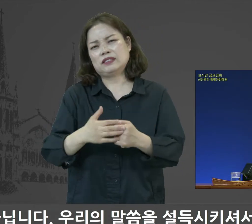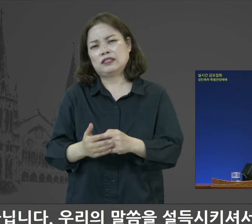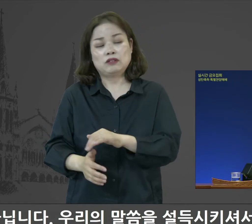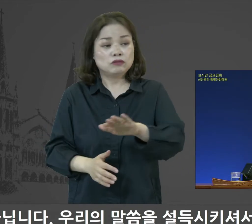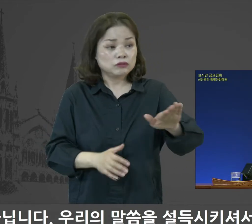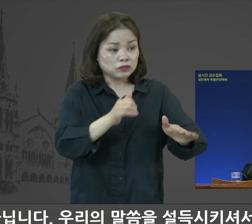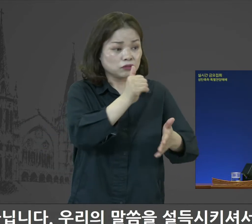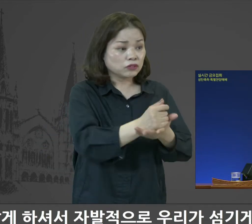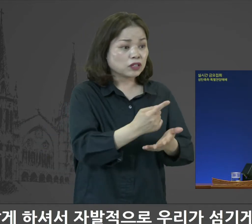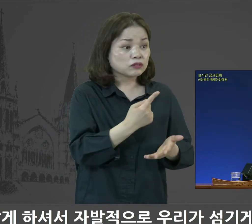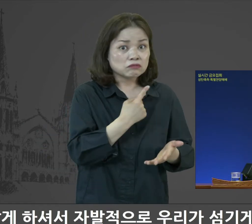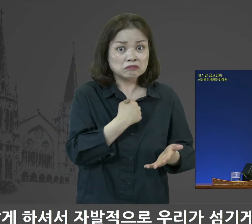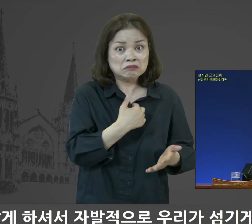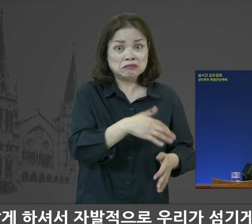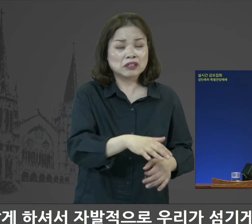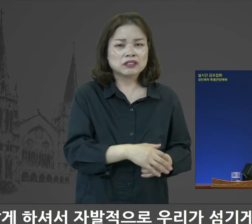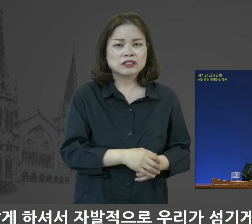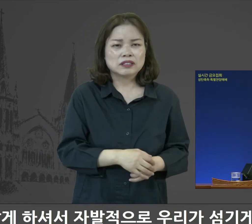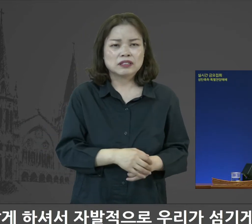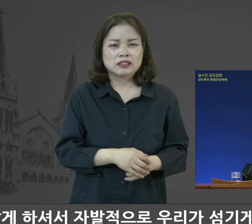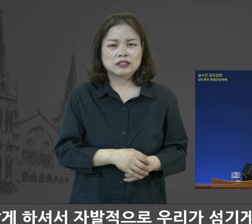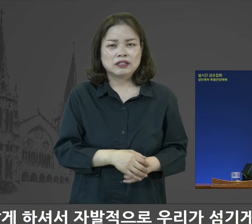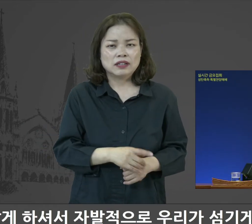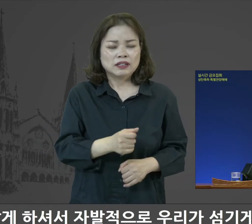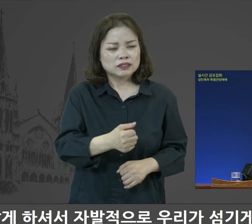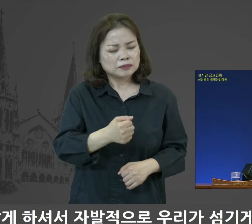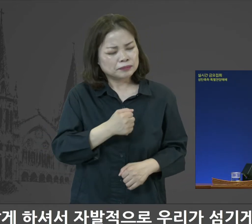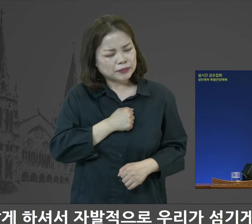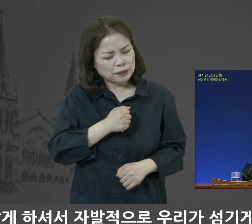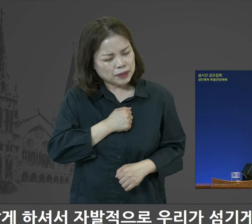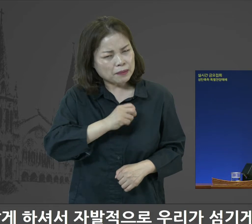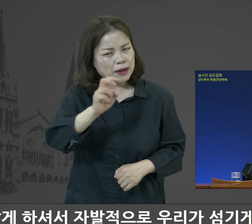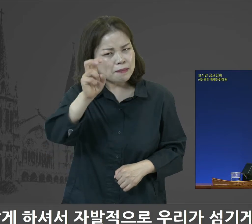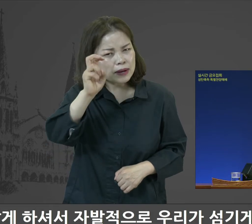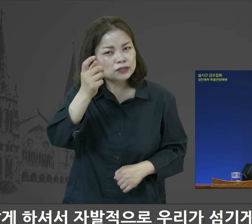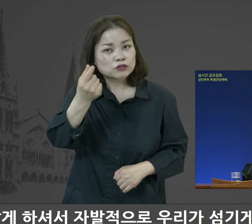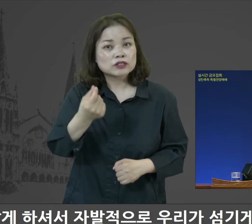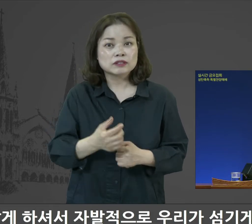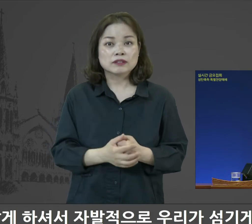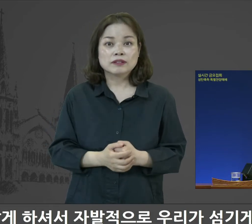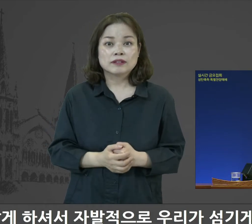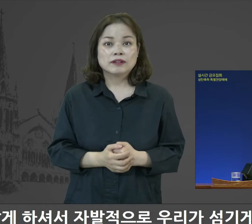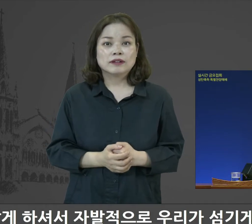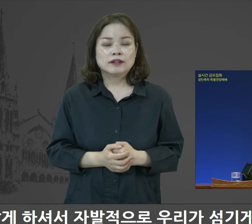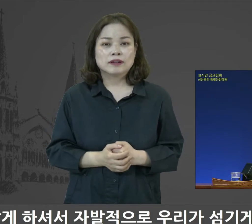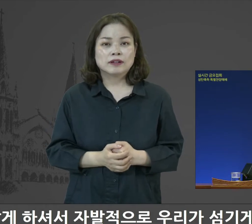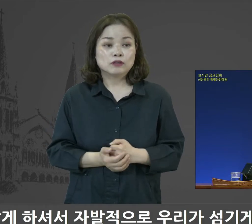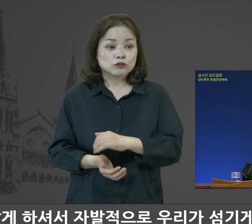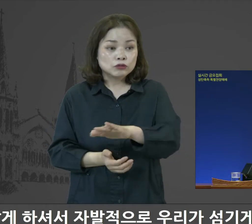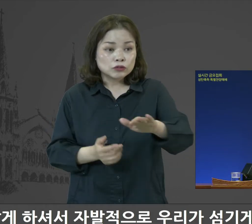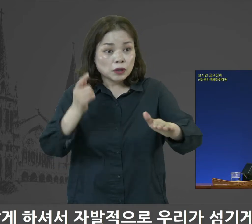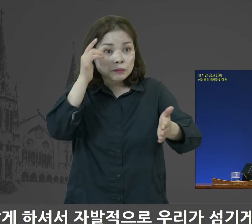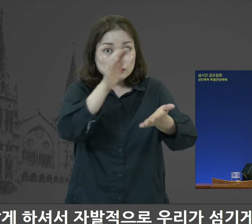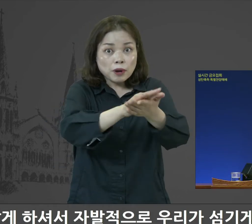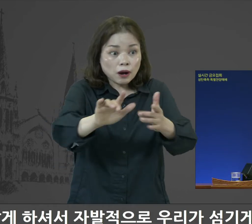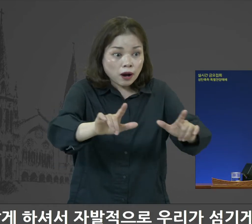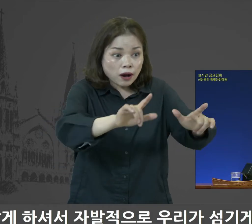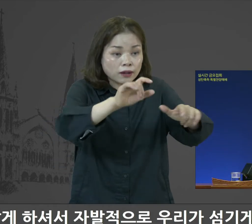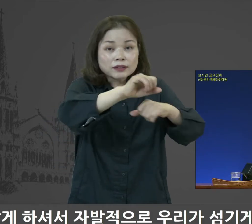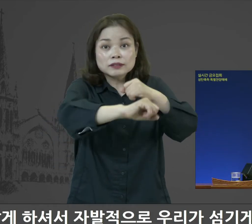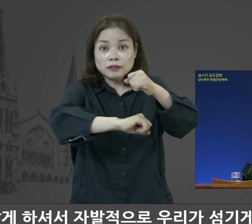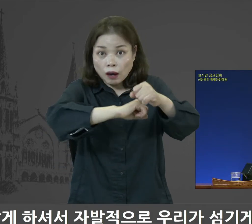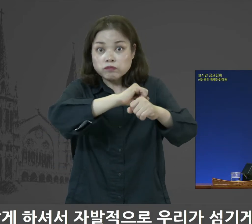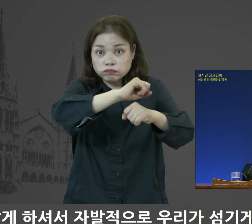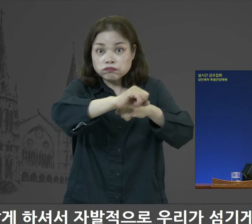지을 겁니다. 그 대신에 아주 답답하게 살 가능성이 농후합니다. 우리가 평화를 누리고 우리가 자유를